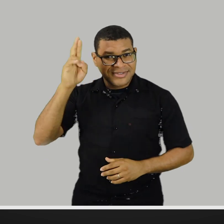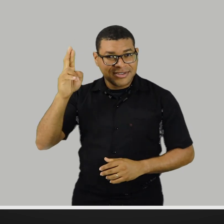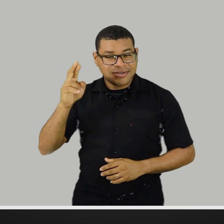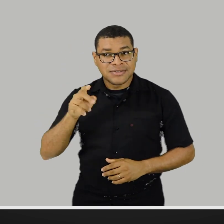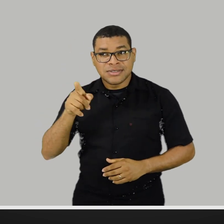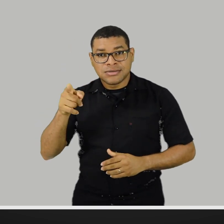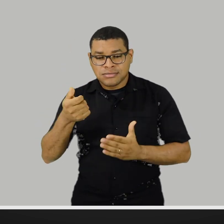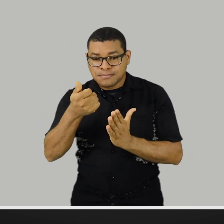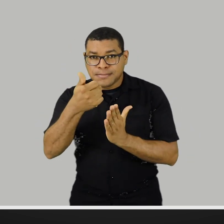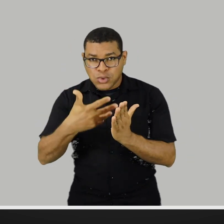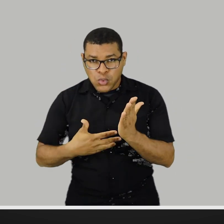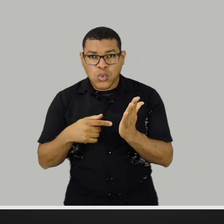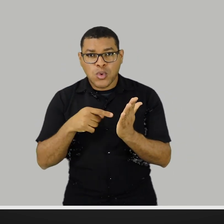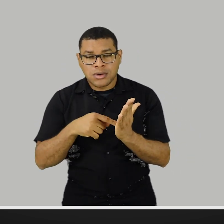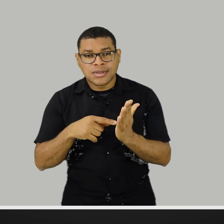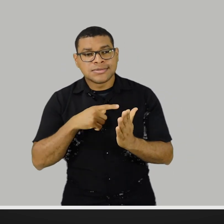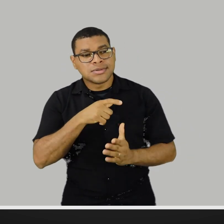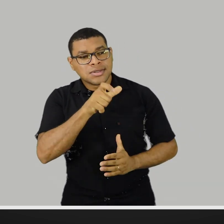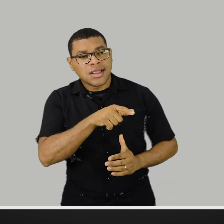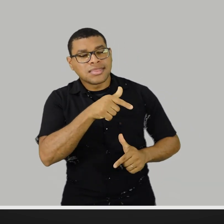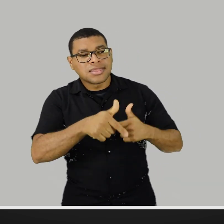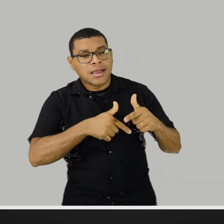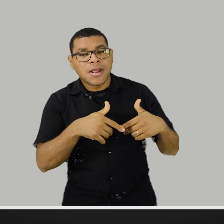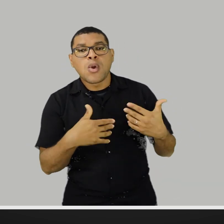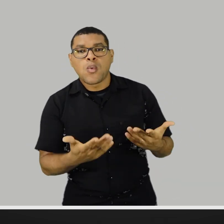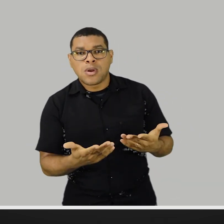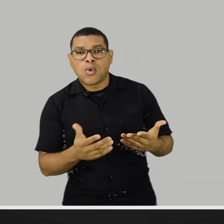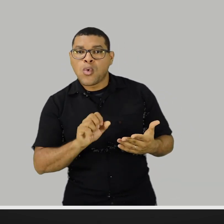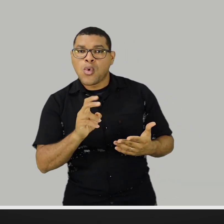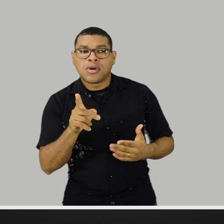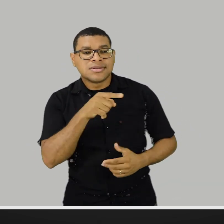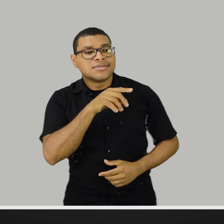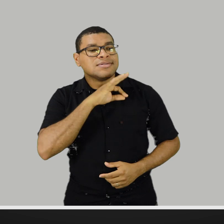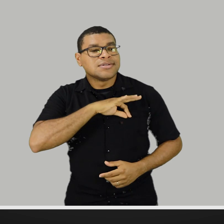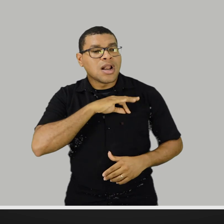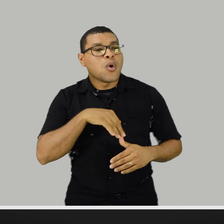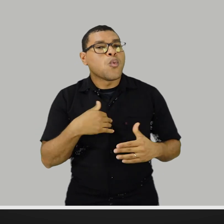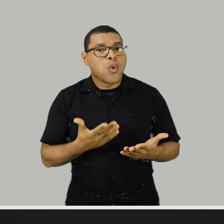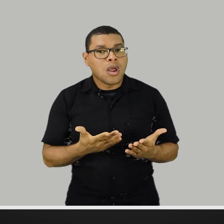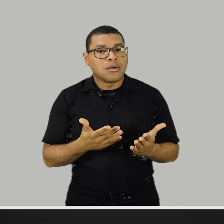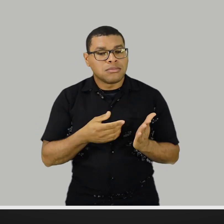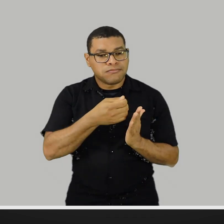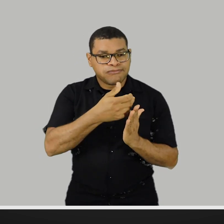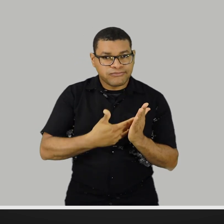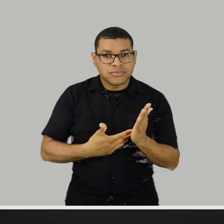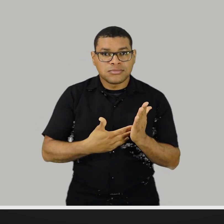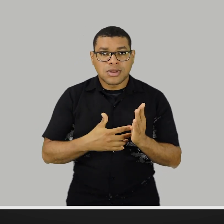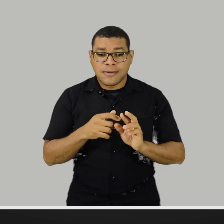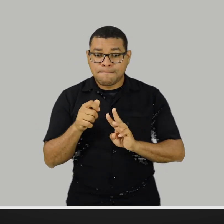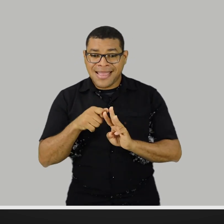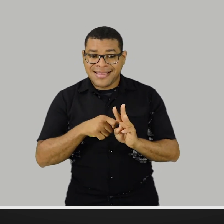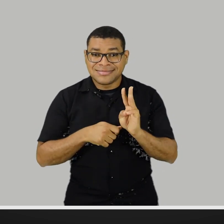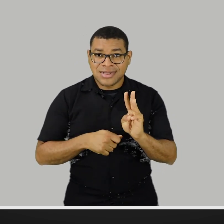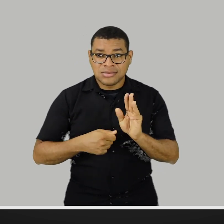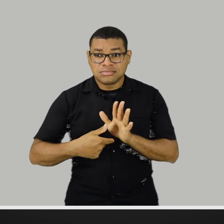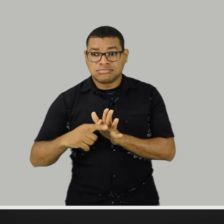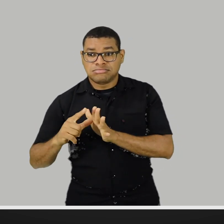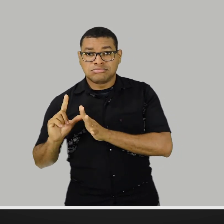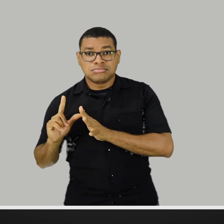e o rendimento bruto mensal de no mínimo três meses consecutivos percebidos